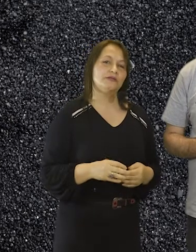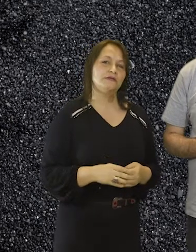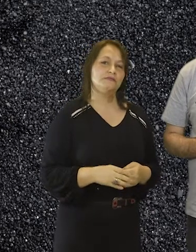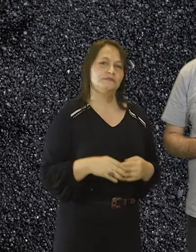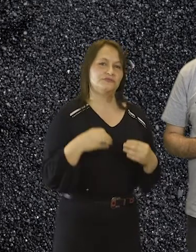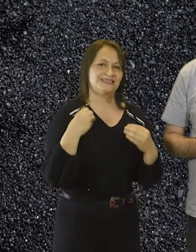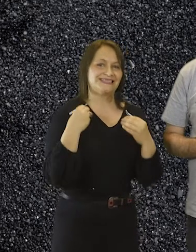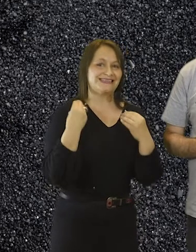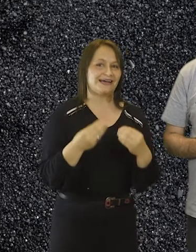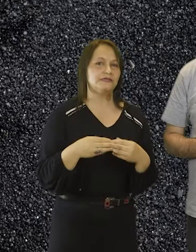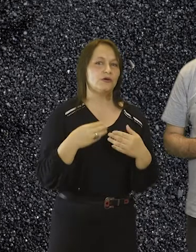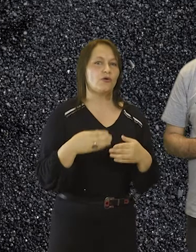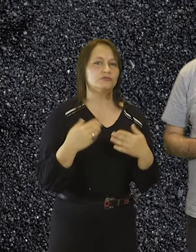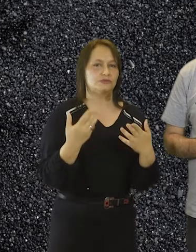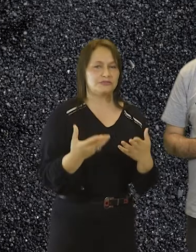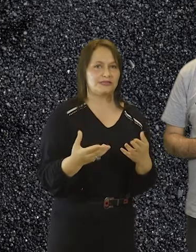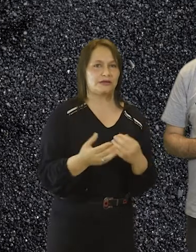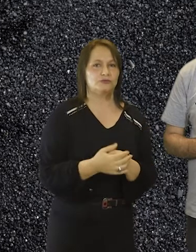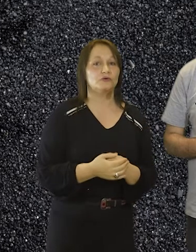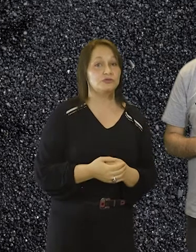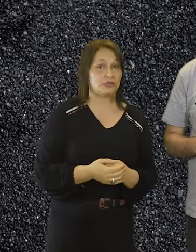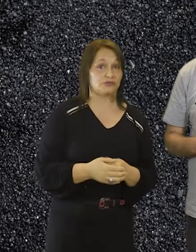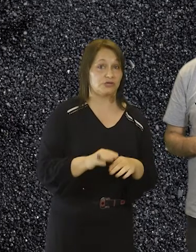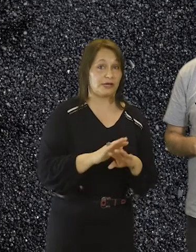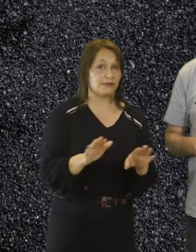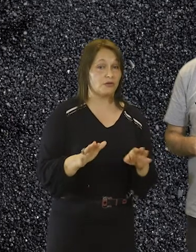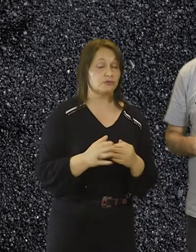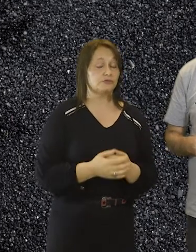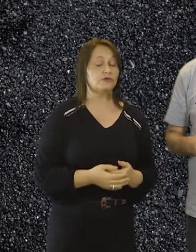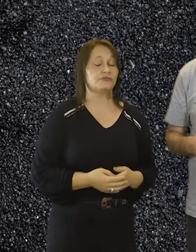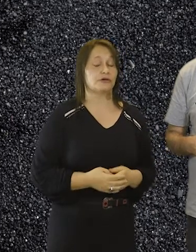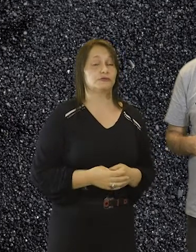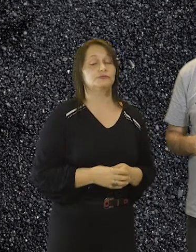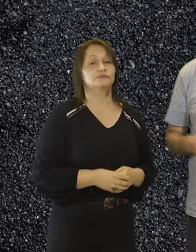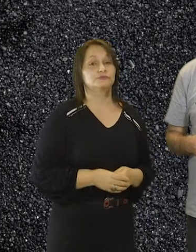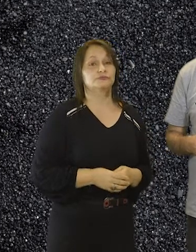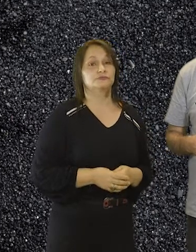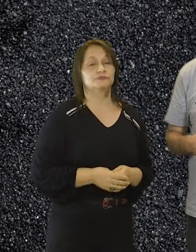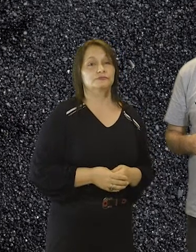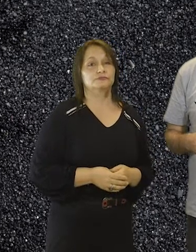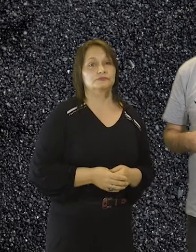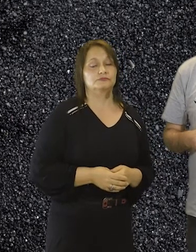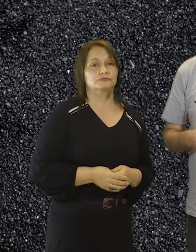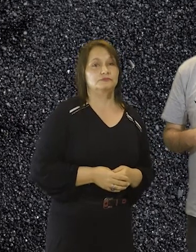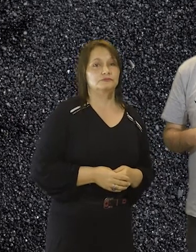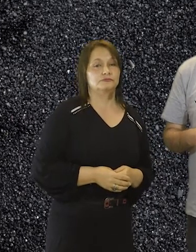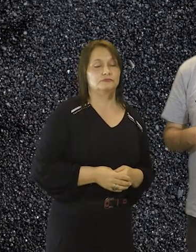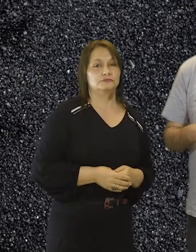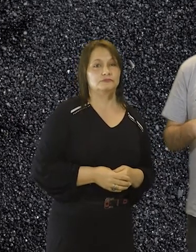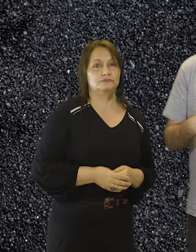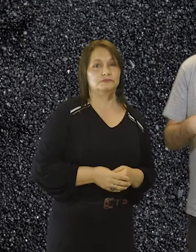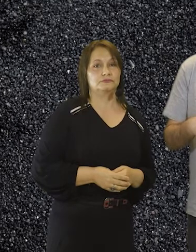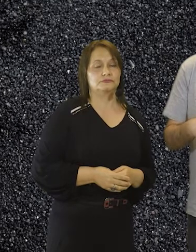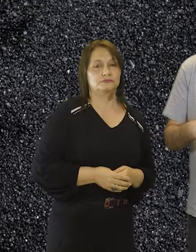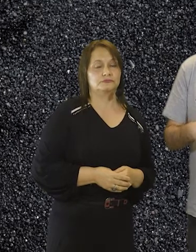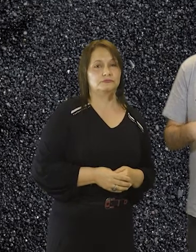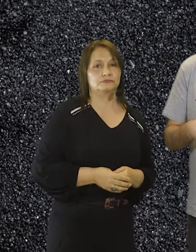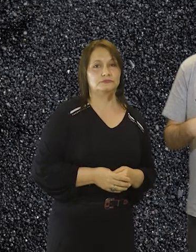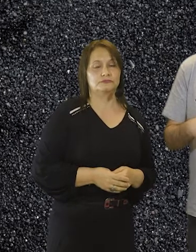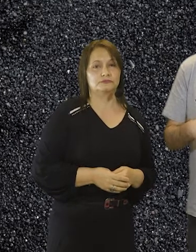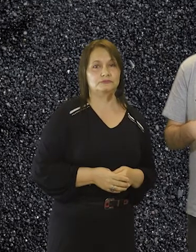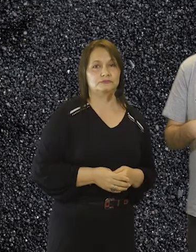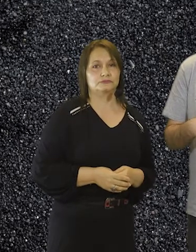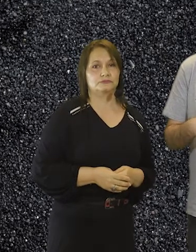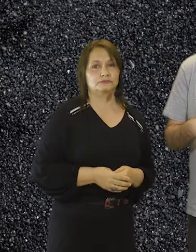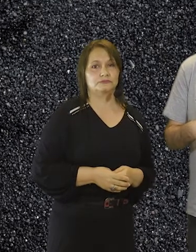não podem fazer nada contra o Estado, ou seja, nada contra o governo. It also exercises